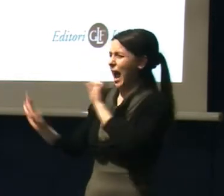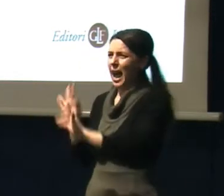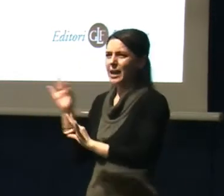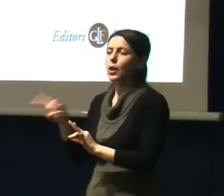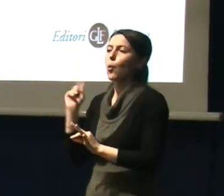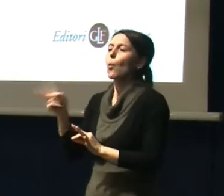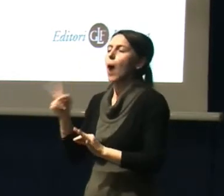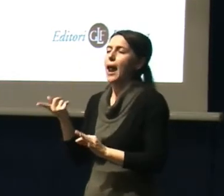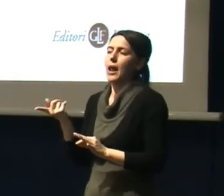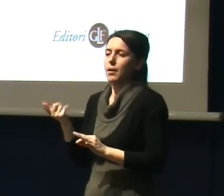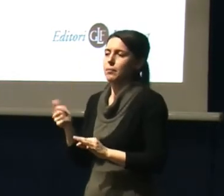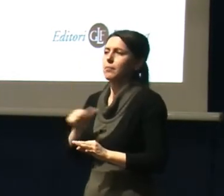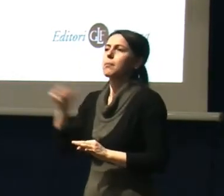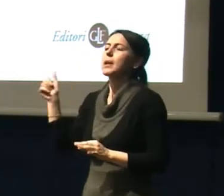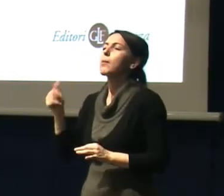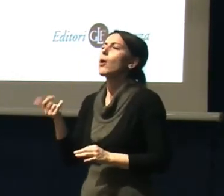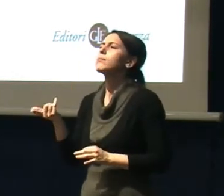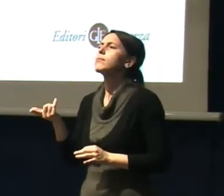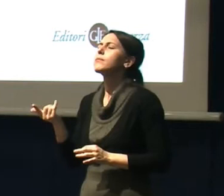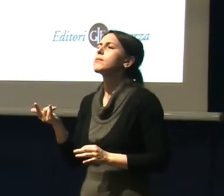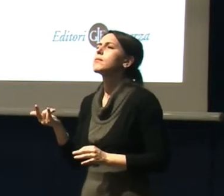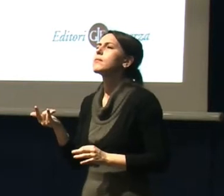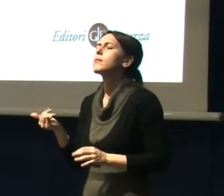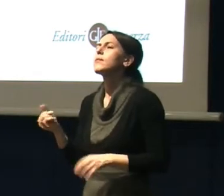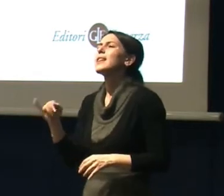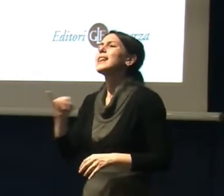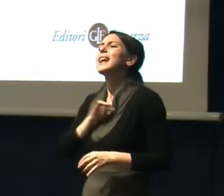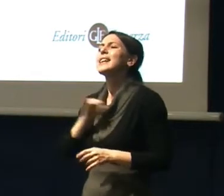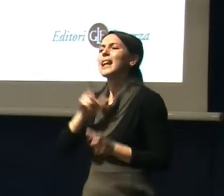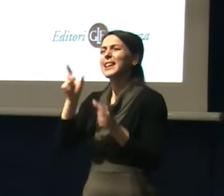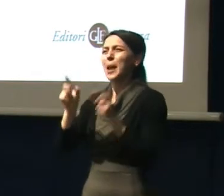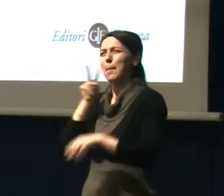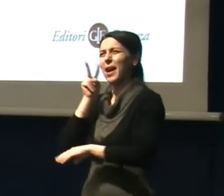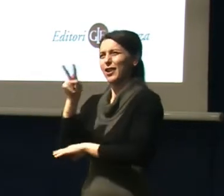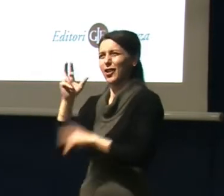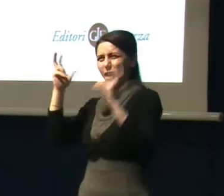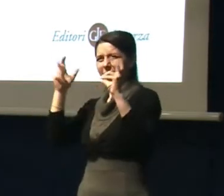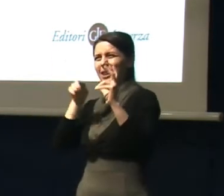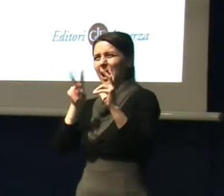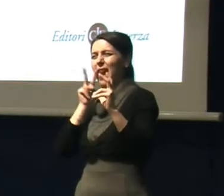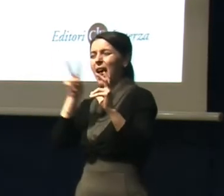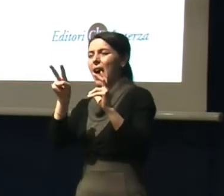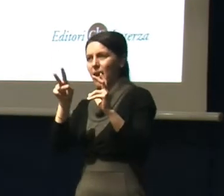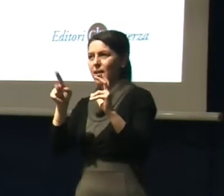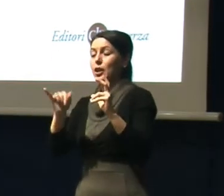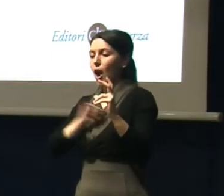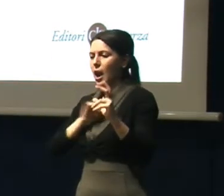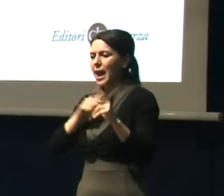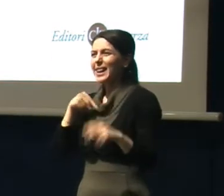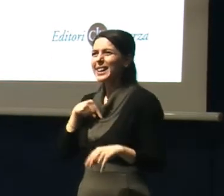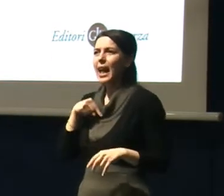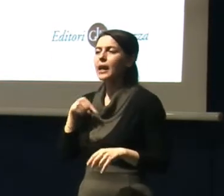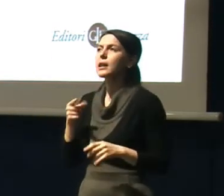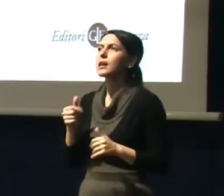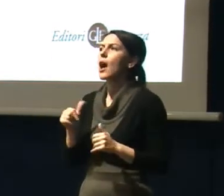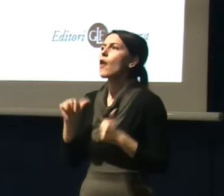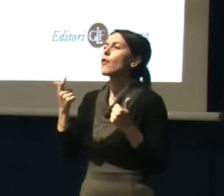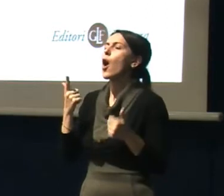quello di plasmare un identità diciamo così delle persone che la guardano che cozza con alcuni diciamole